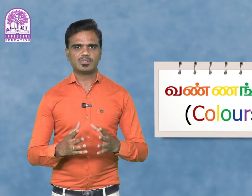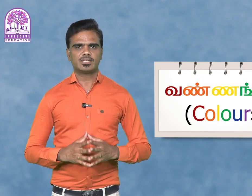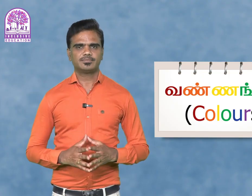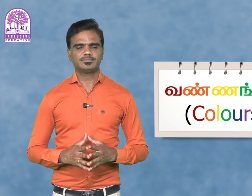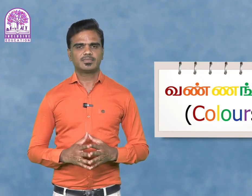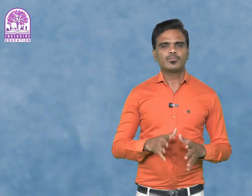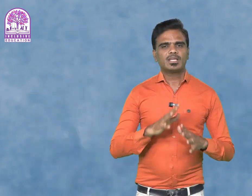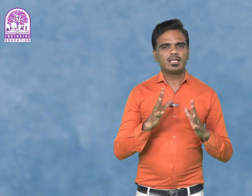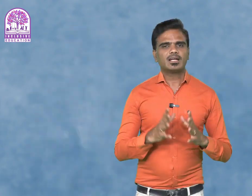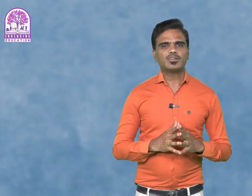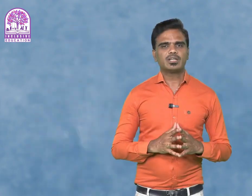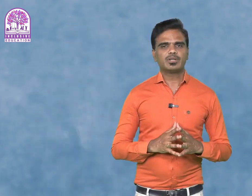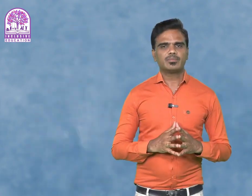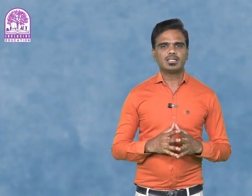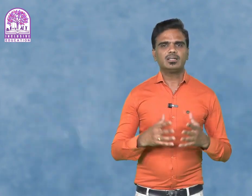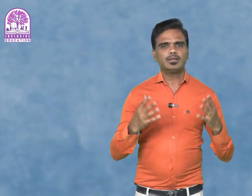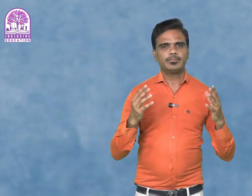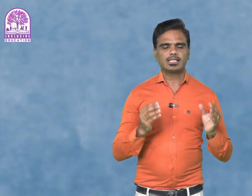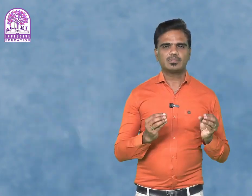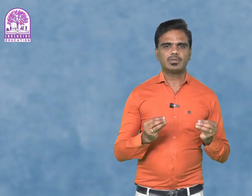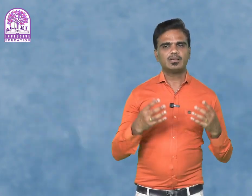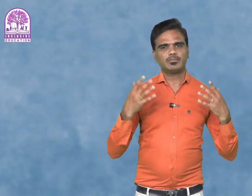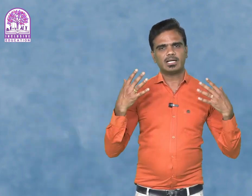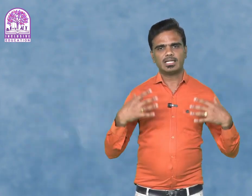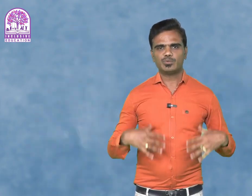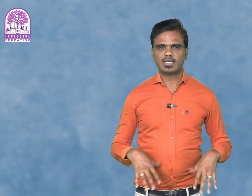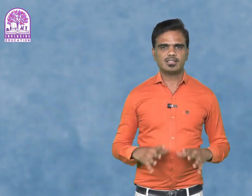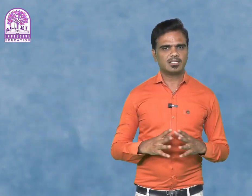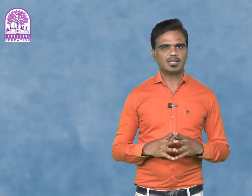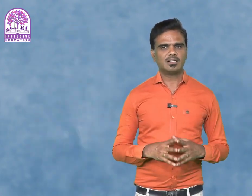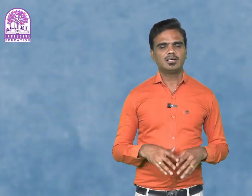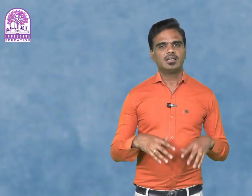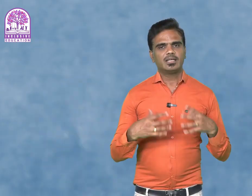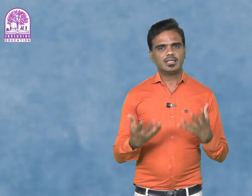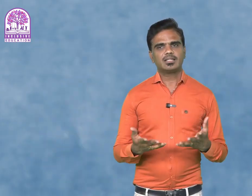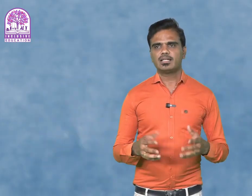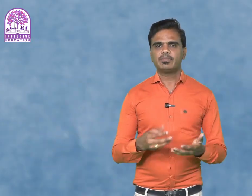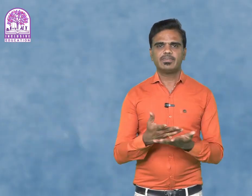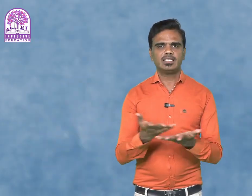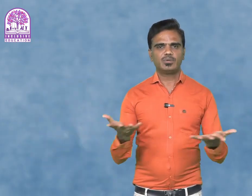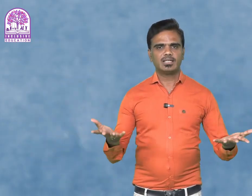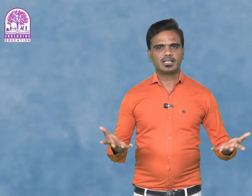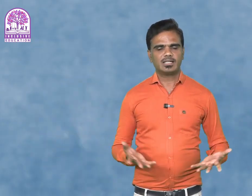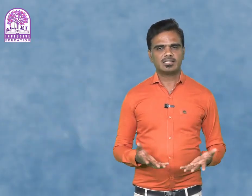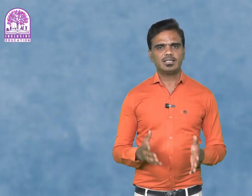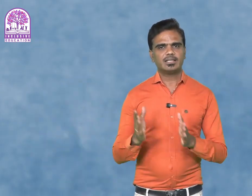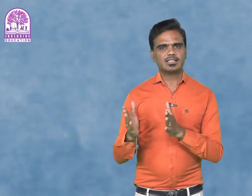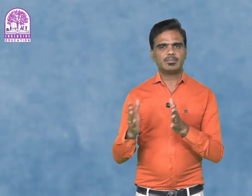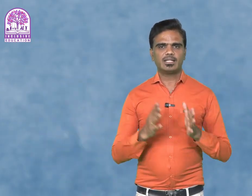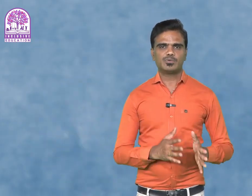சொல்கிறேன். எல்லா கலரும் என்ன பண்ணுறோம் அப்படின்னா, மேக்ஸிமம் நம்ம பாடியிலேருந்து உள்ள கலர்ஸ் எடுக்கலாம். இல்லாத கலர் நம்ம வெளியில் உள்ள கலர்ஸில் எக்ஸாம்பிளாக அதை யூஸ்